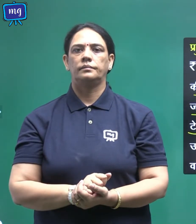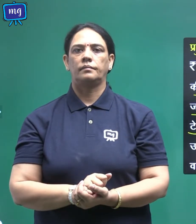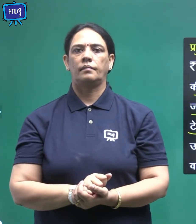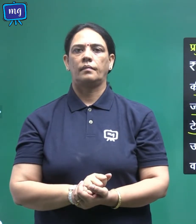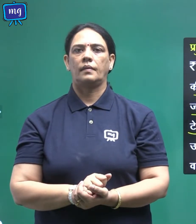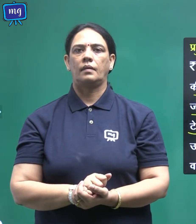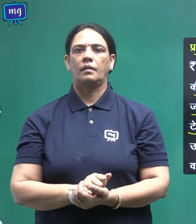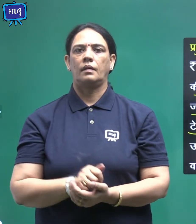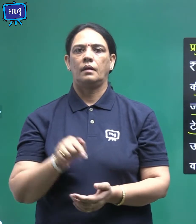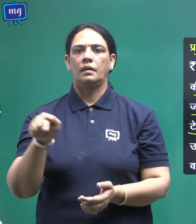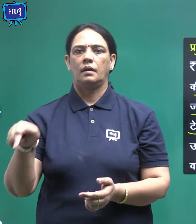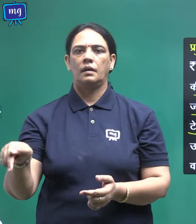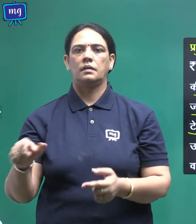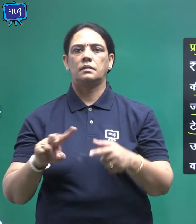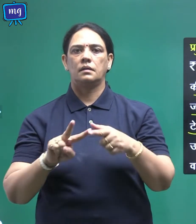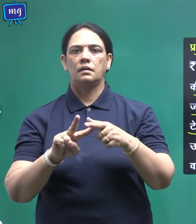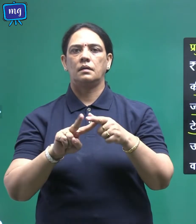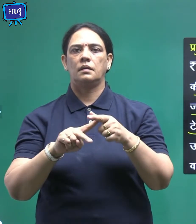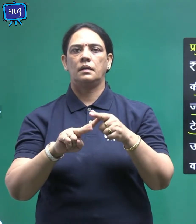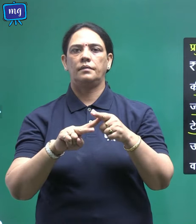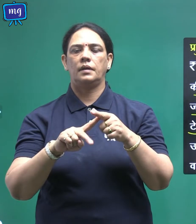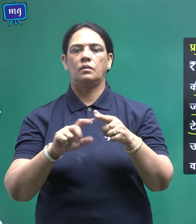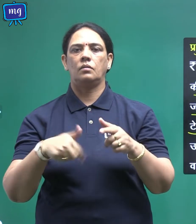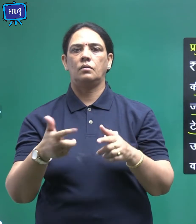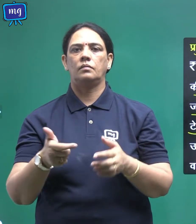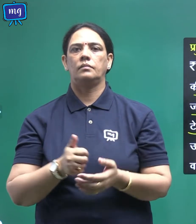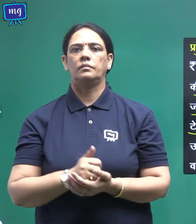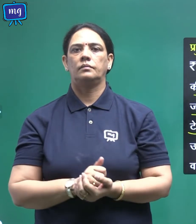इस टेलीविज़न को